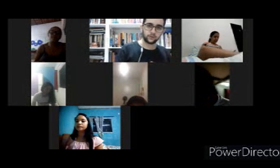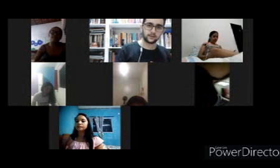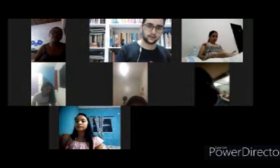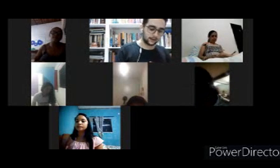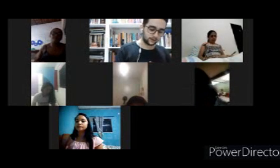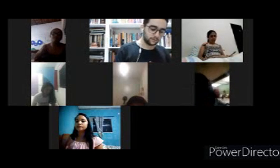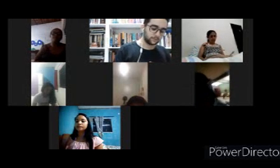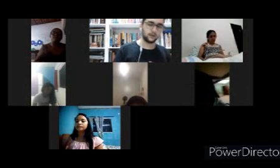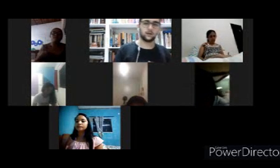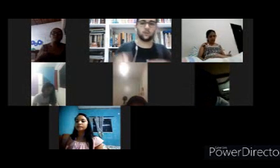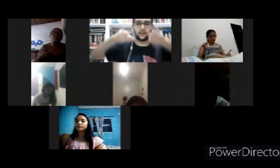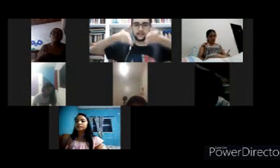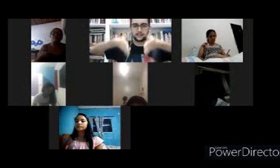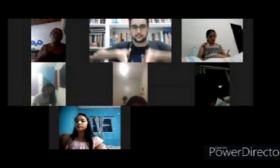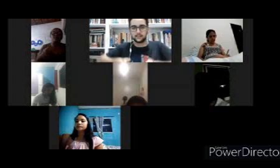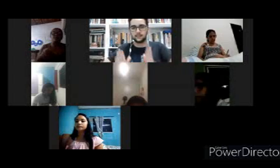depois da idade. Então, nasci,